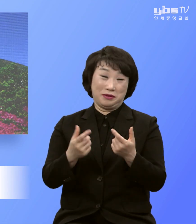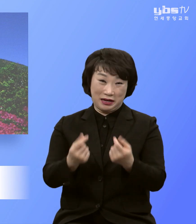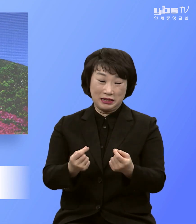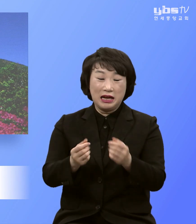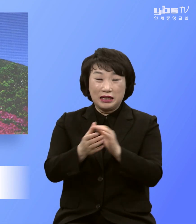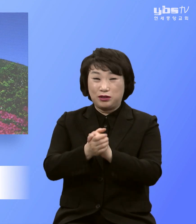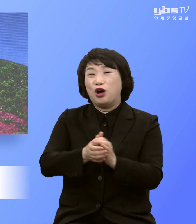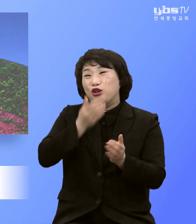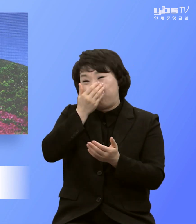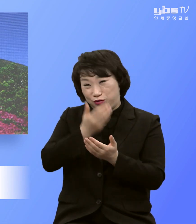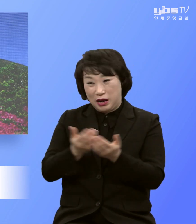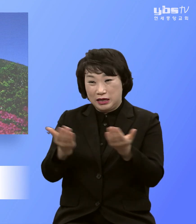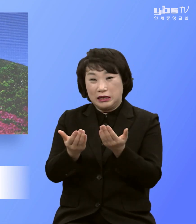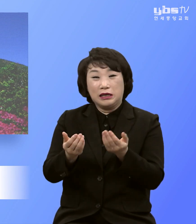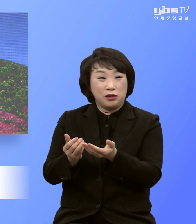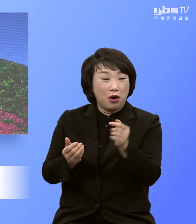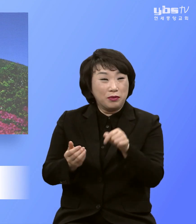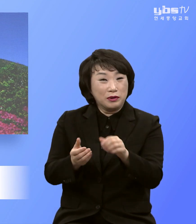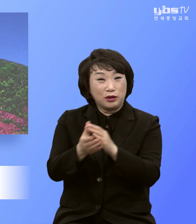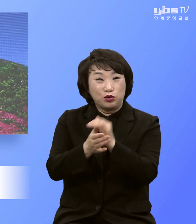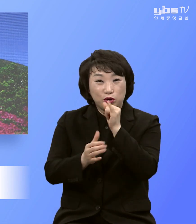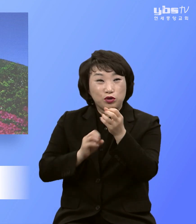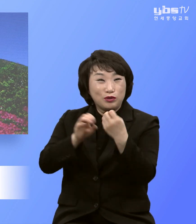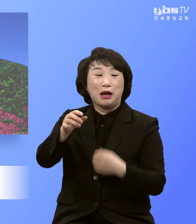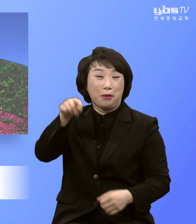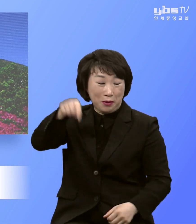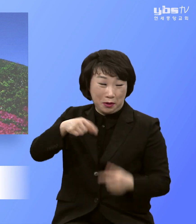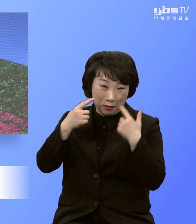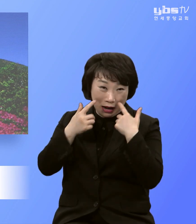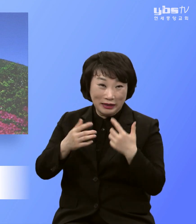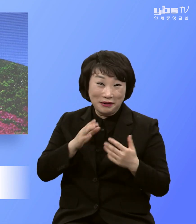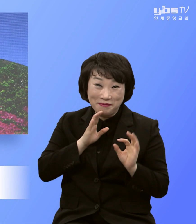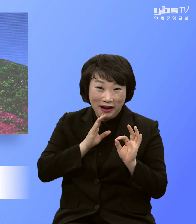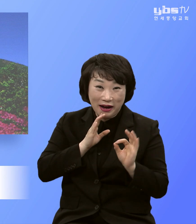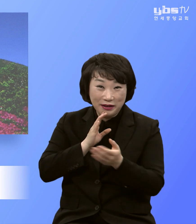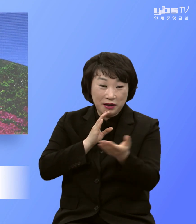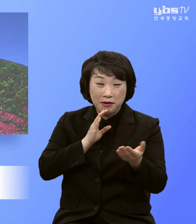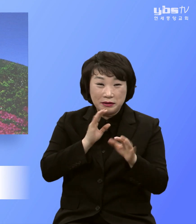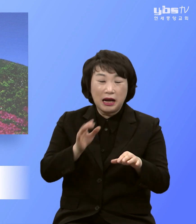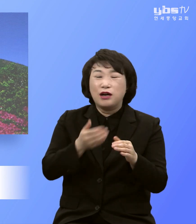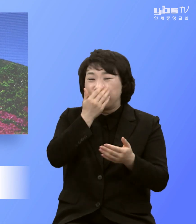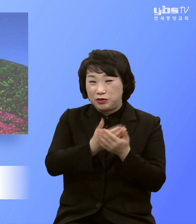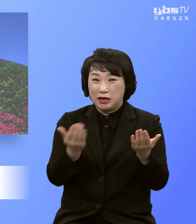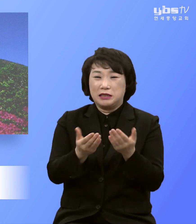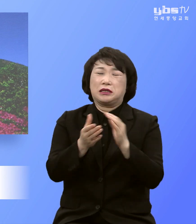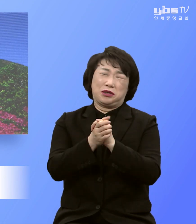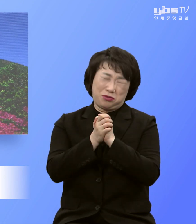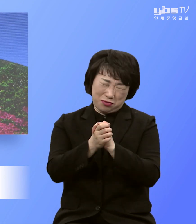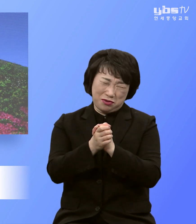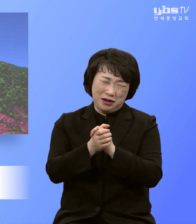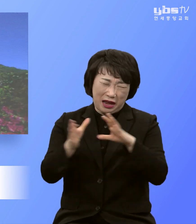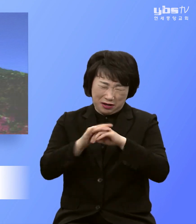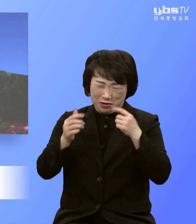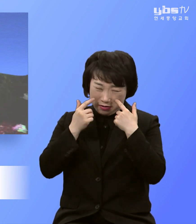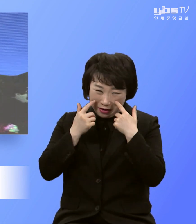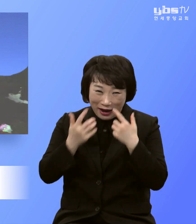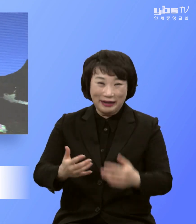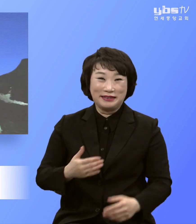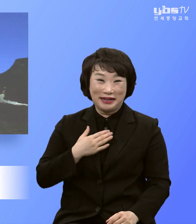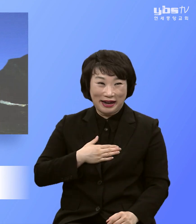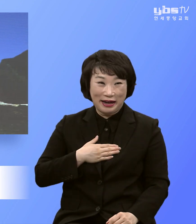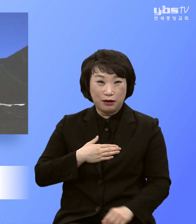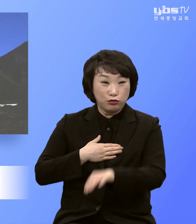기도가 중대사를 놓고 기도하는 것이기 때문에 중대사는 반드시 기도로 해결해야지.